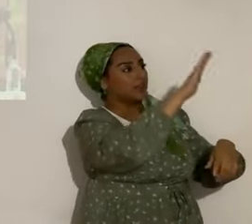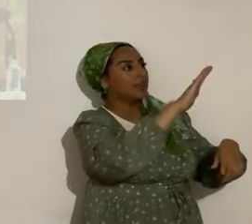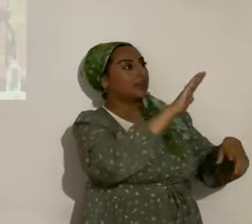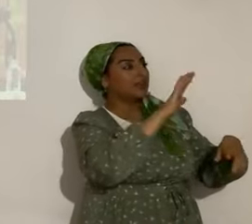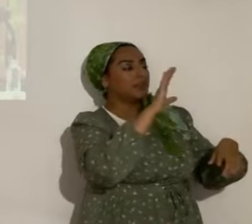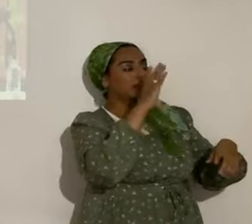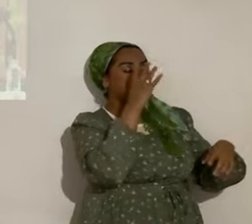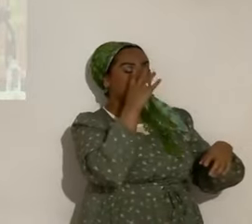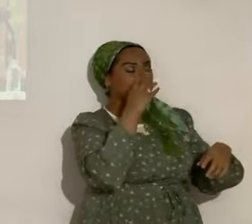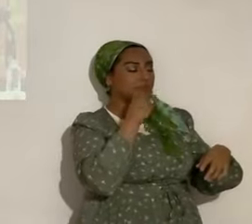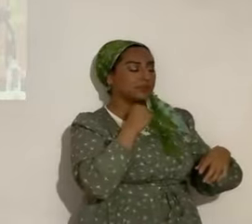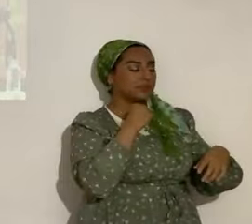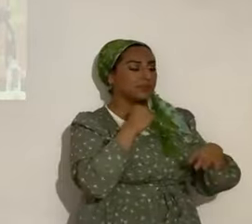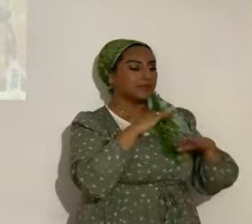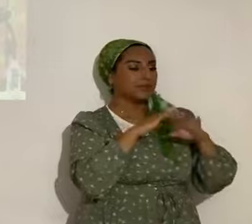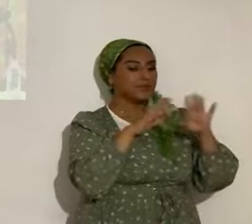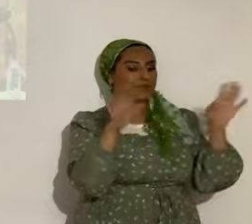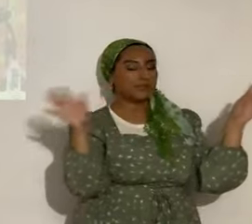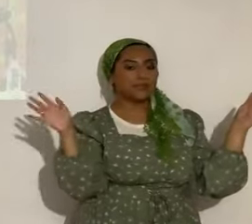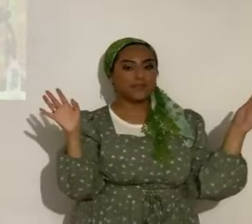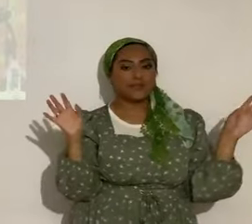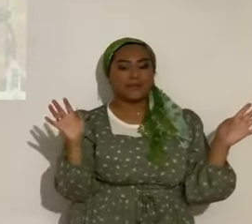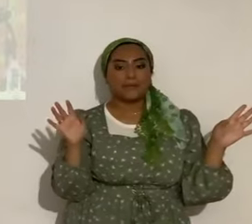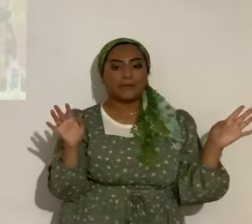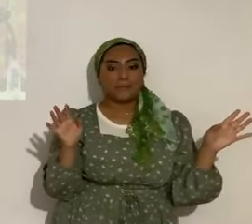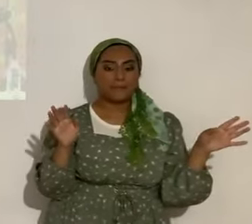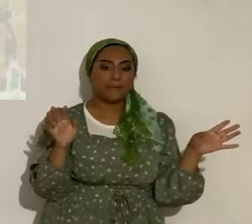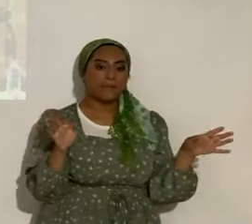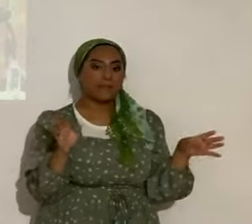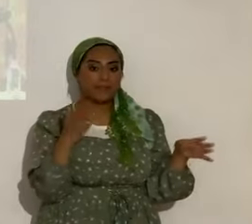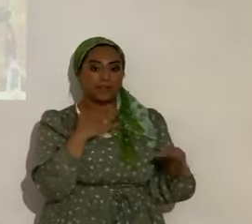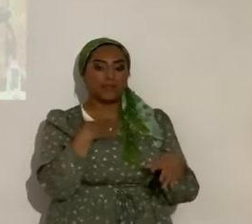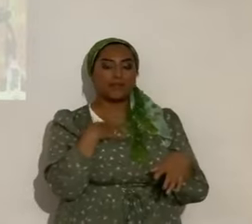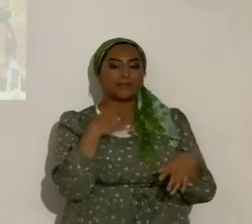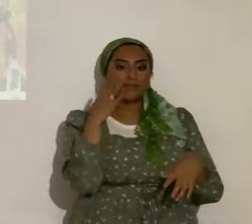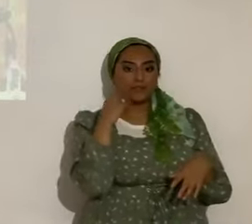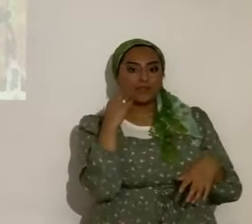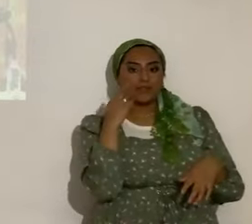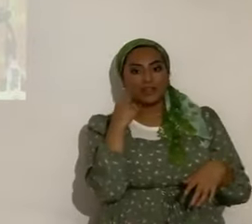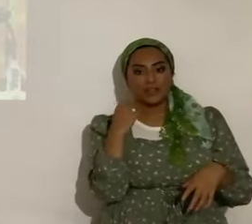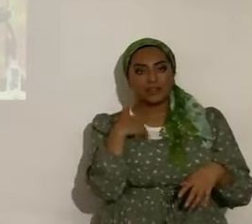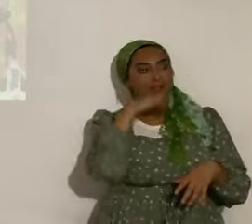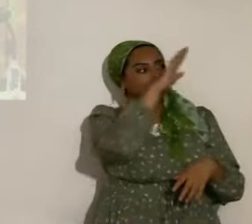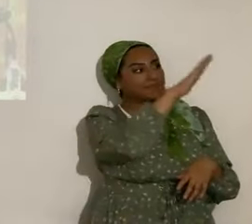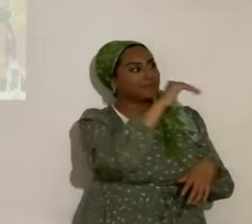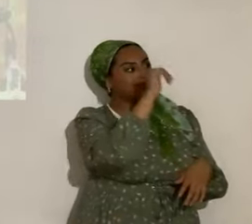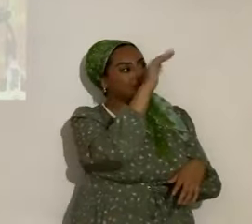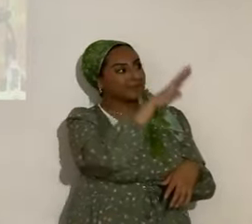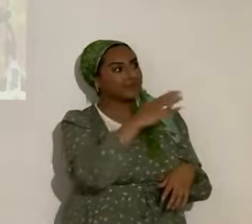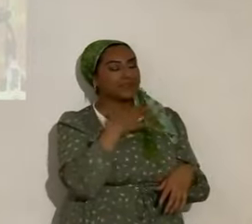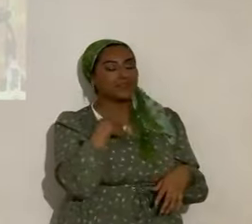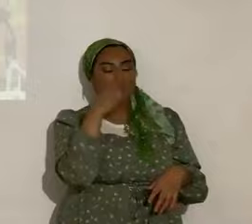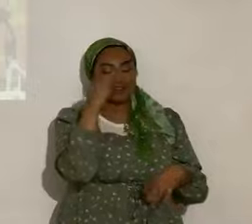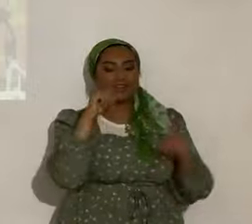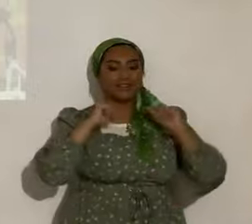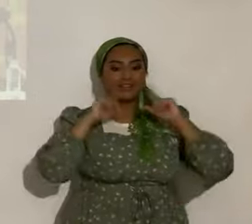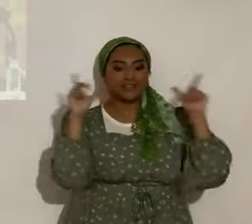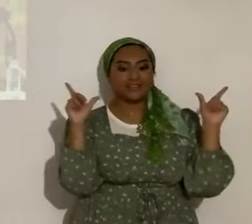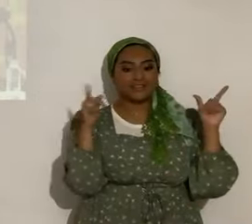quedaste dormido. No lo estoy hipnotizando, me refiero que así me pasó. Me quedé con el elefante. Abran los